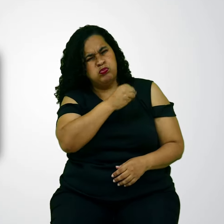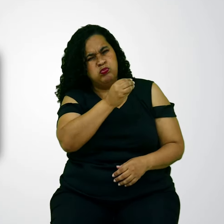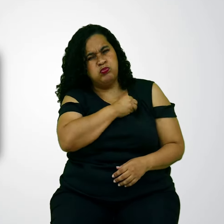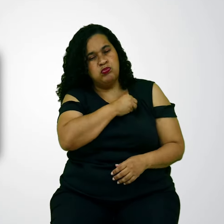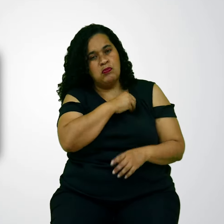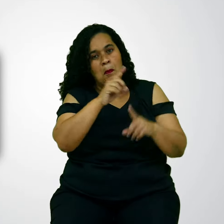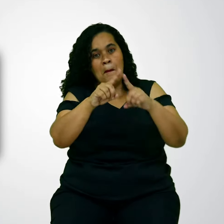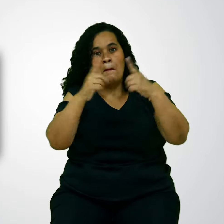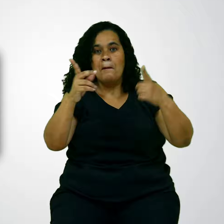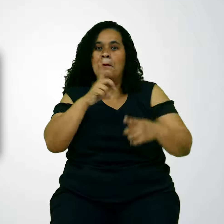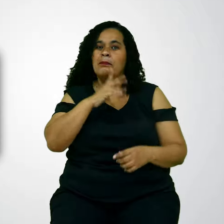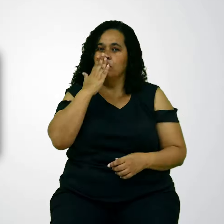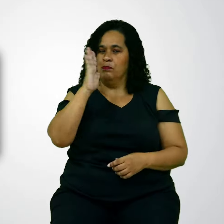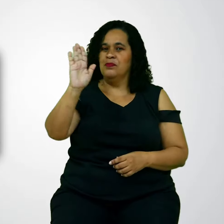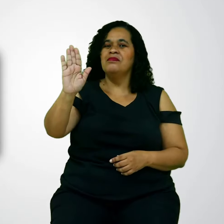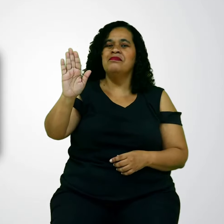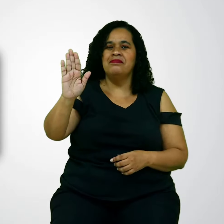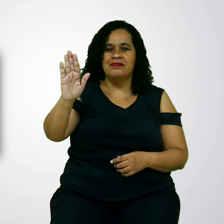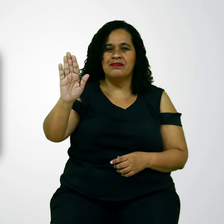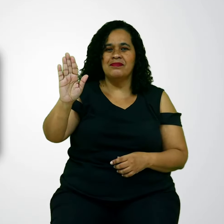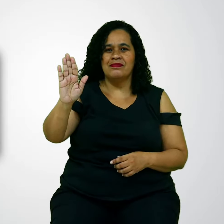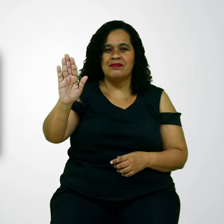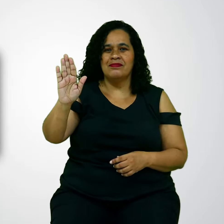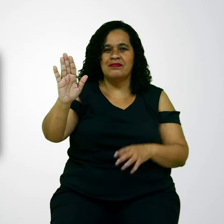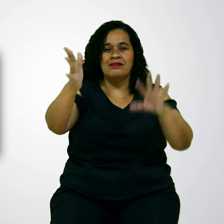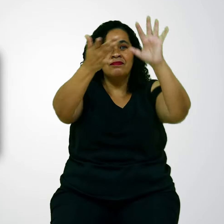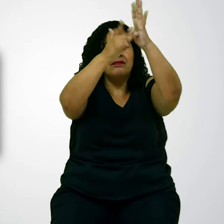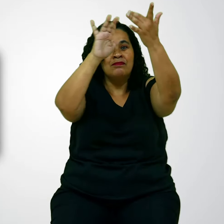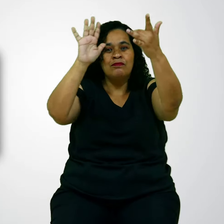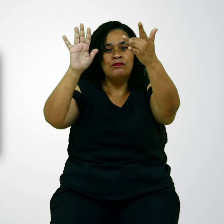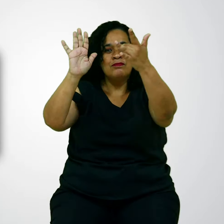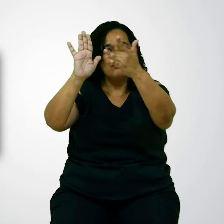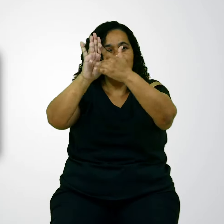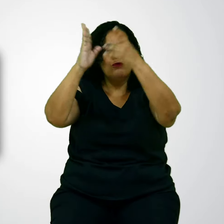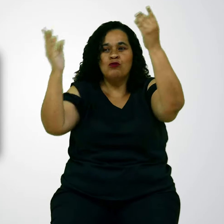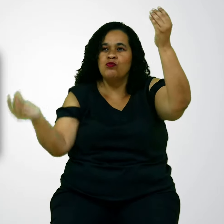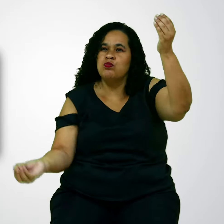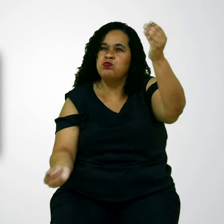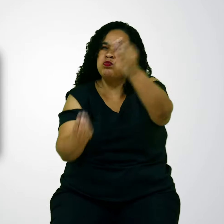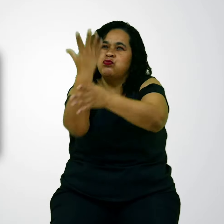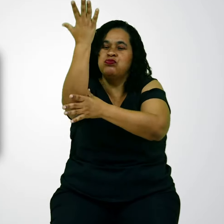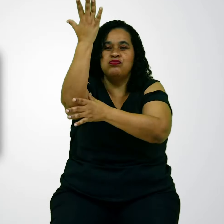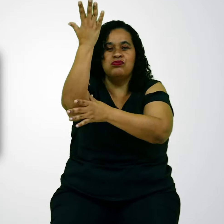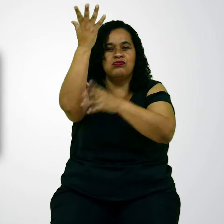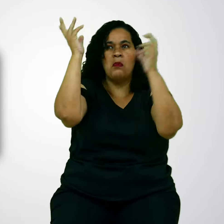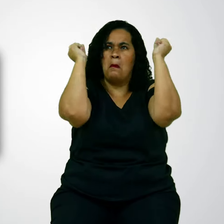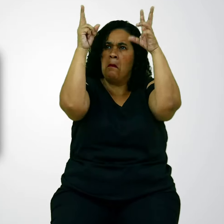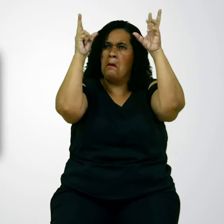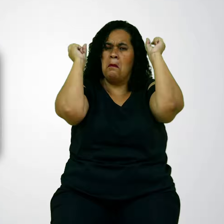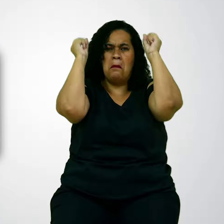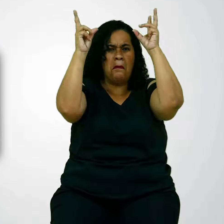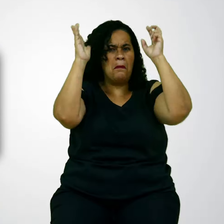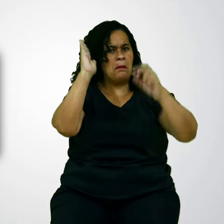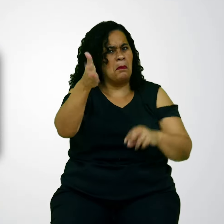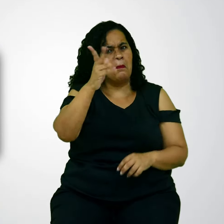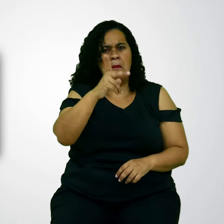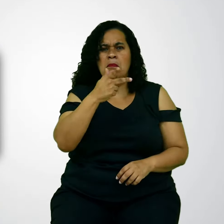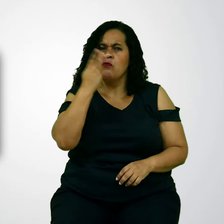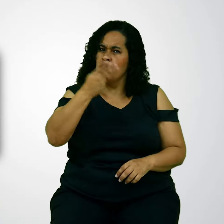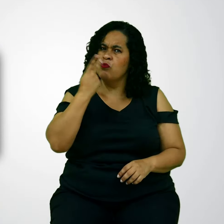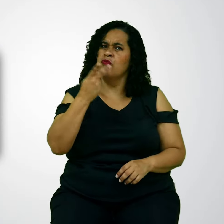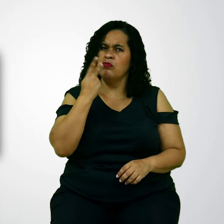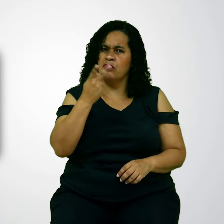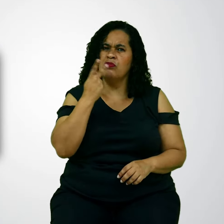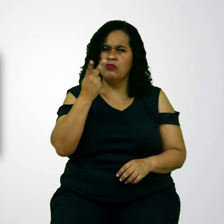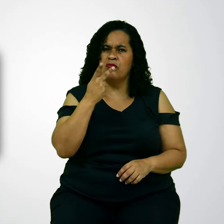3,15, um Redentor vai surgir. Moisés vai dizer, do meio de vós surgirá um profeta. Os